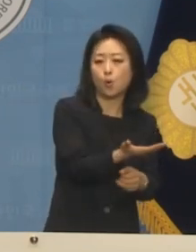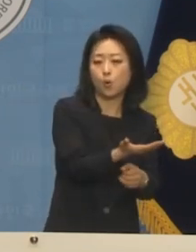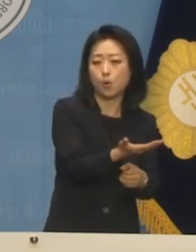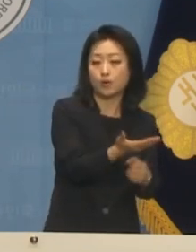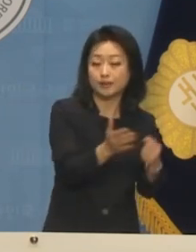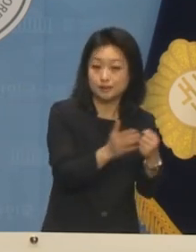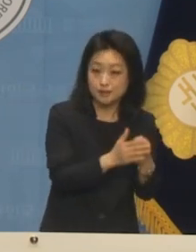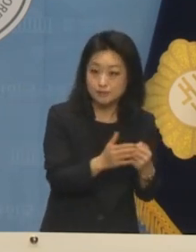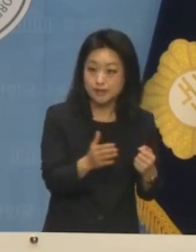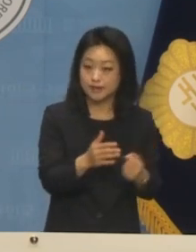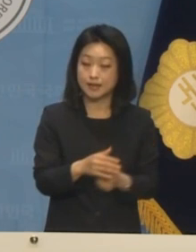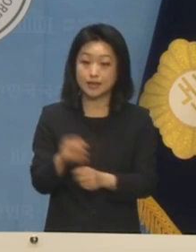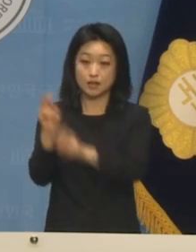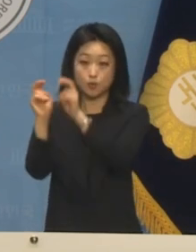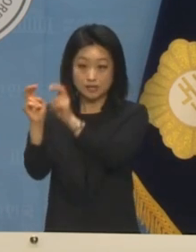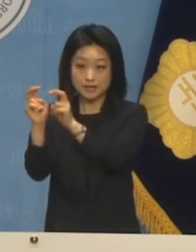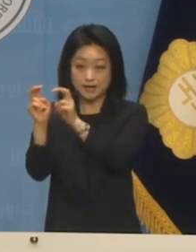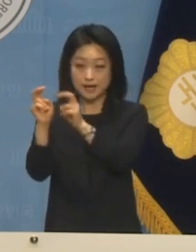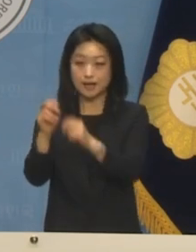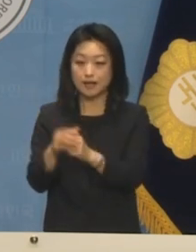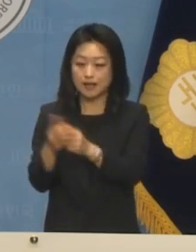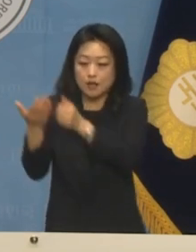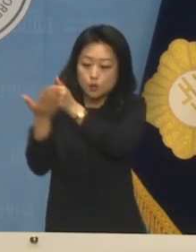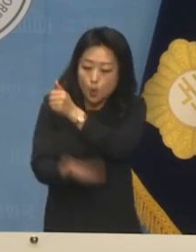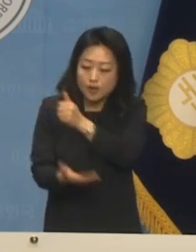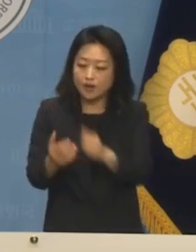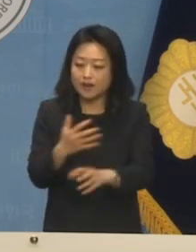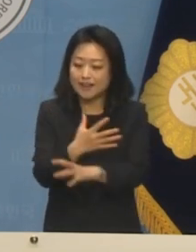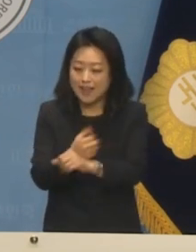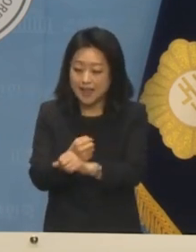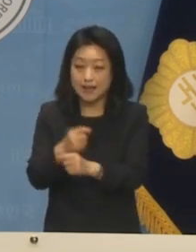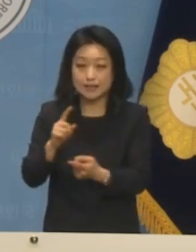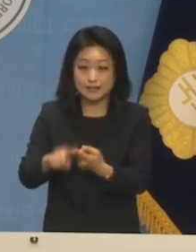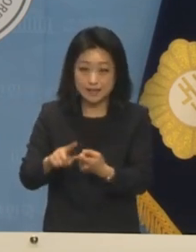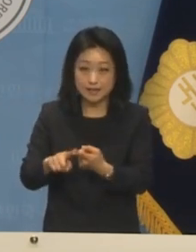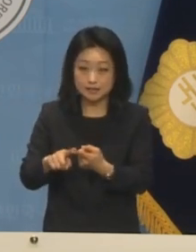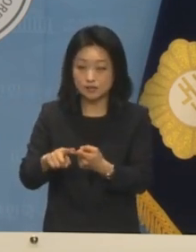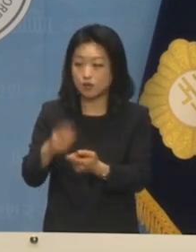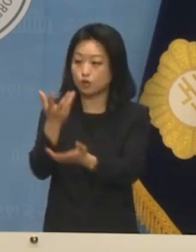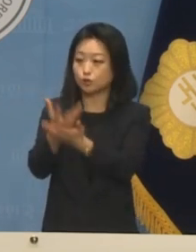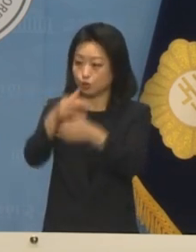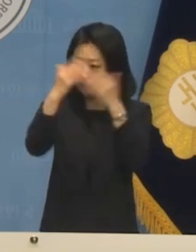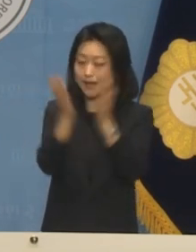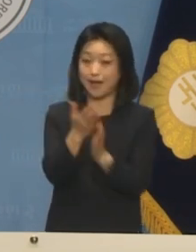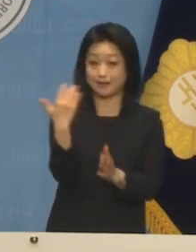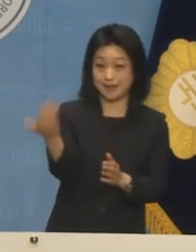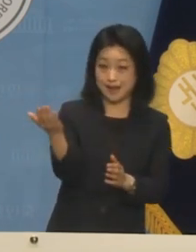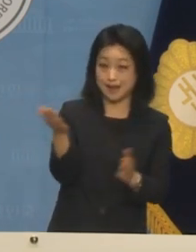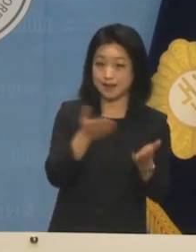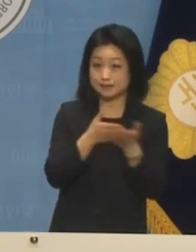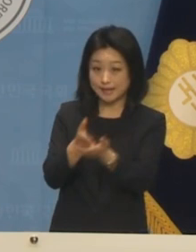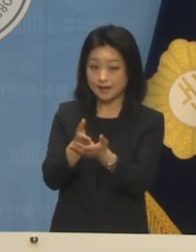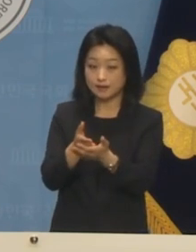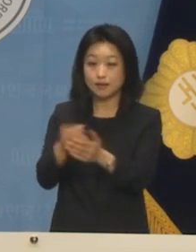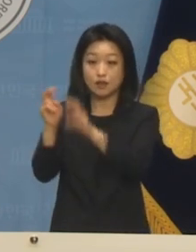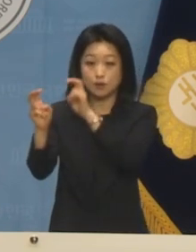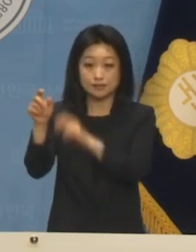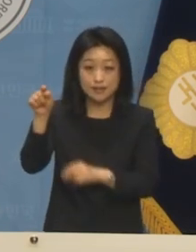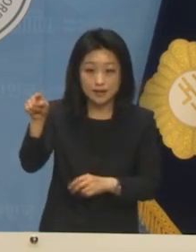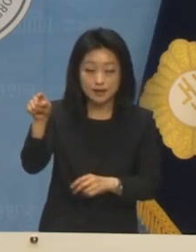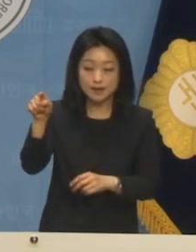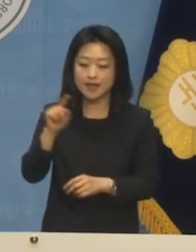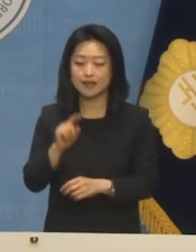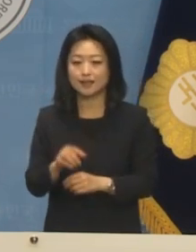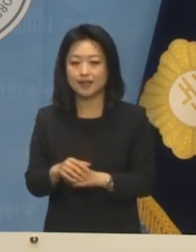전북지방노동위원회에서 사용자가 이 용역계약에 대해서 입찰 제안서 전부를 제출할 것을 요구하자 사용자는 제안서는